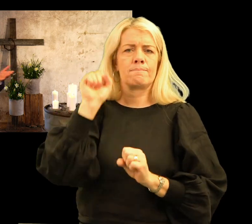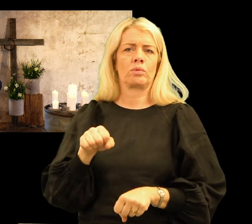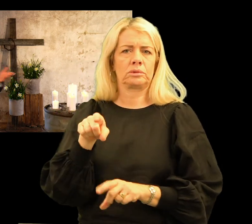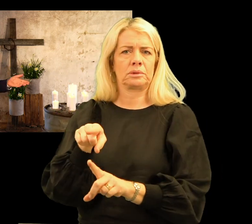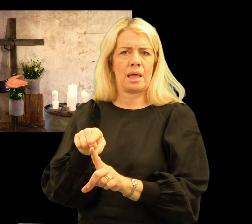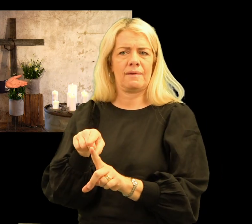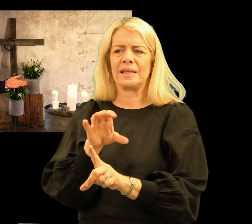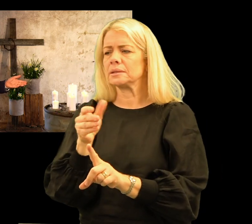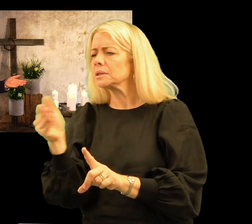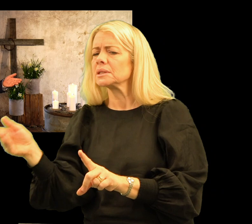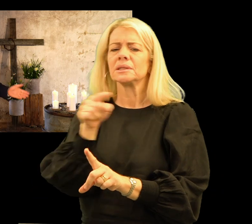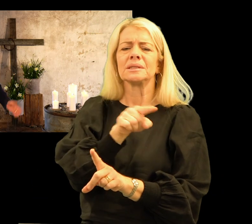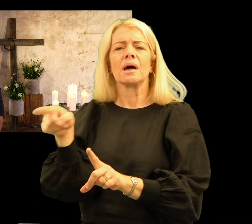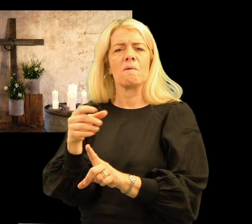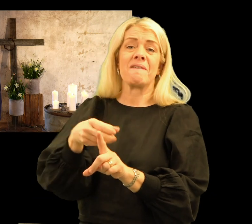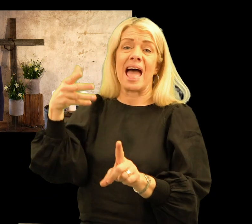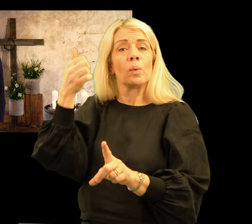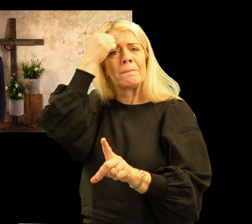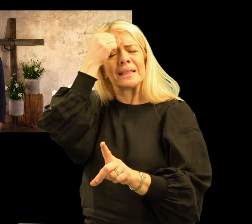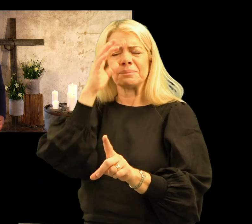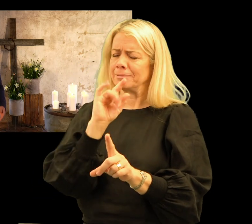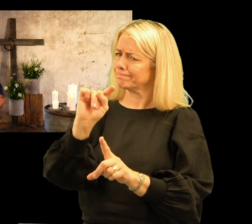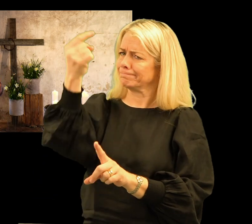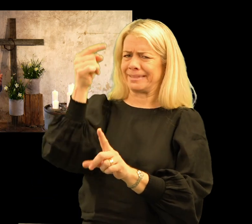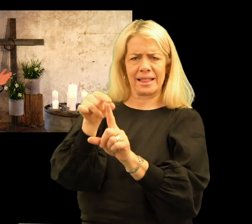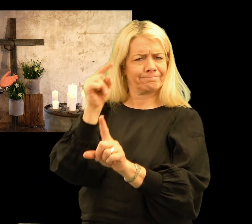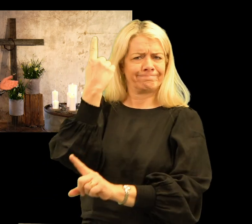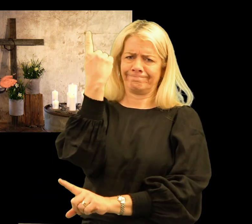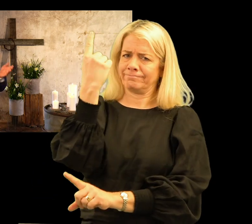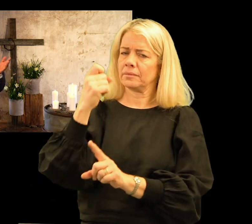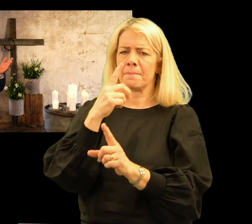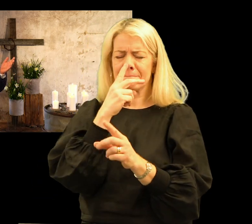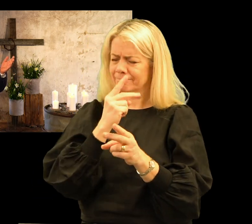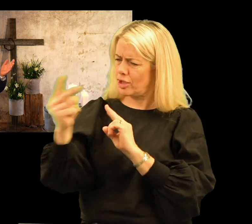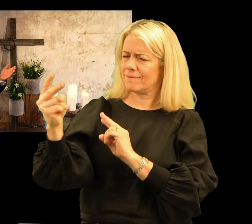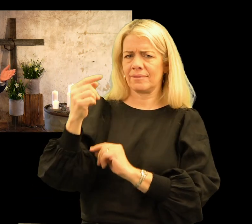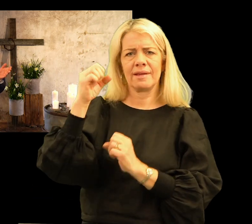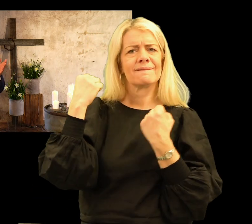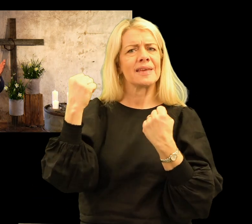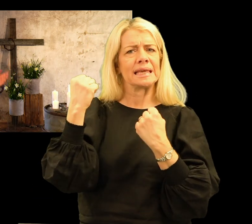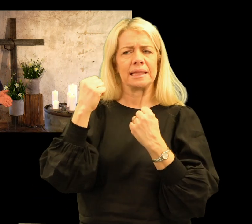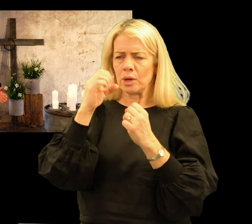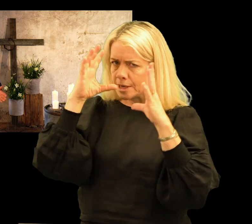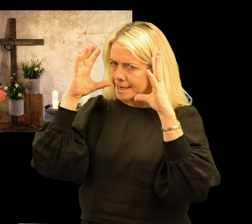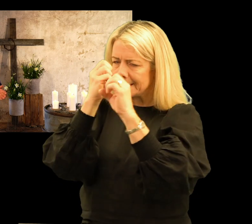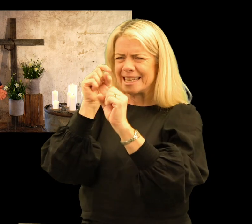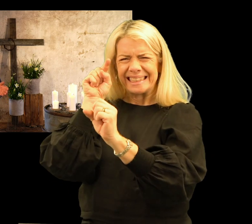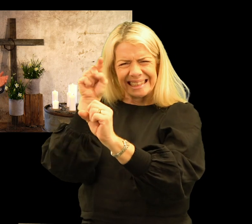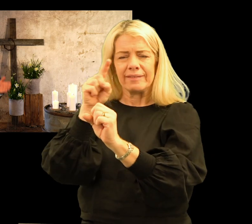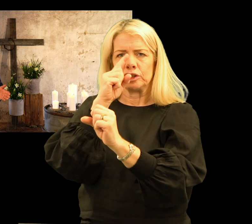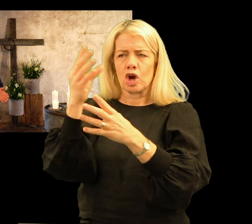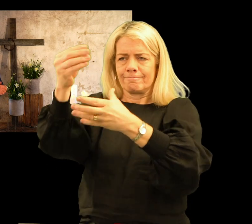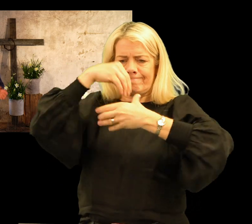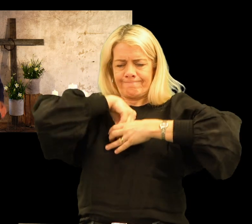andra saker, mer eller mindre perifera, som är värda att minnas och hålla fast vid. Men det finns inget som är så centralt